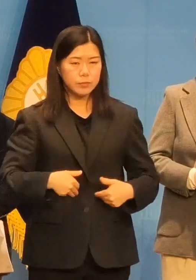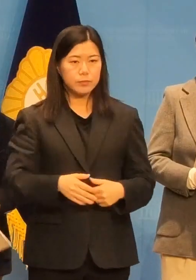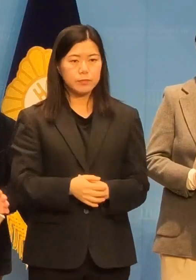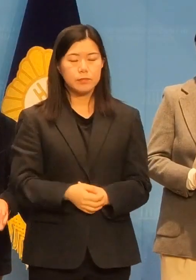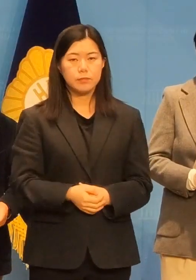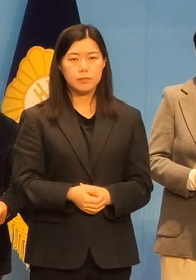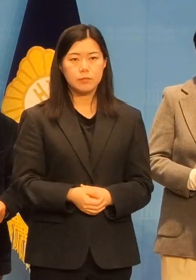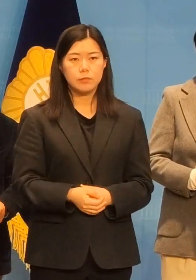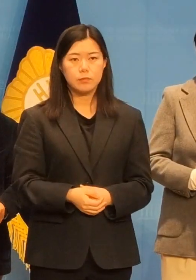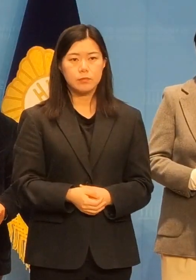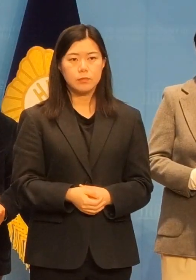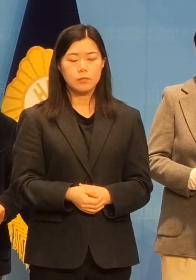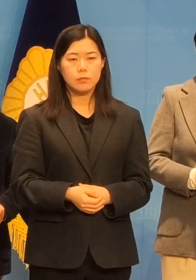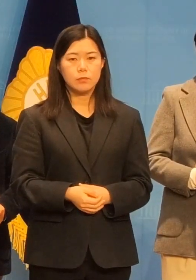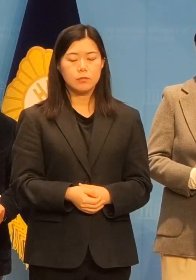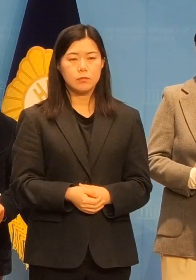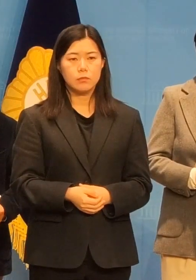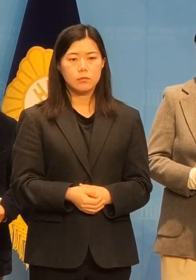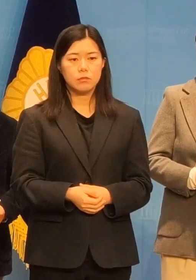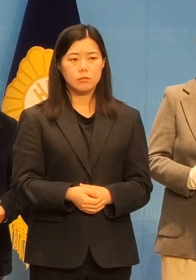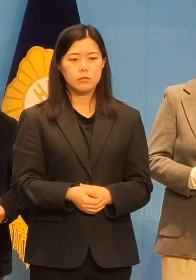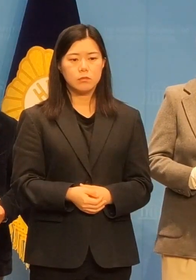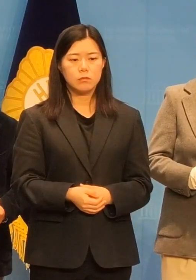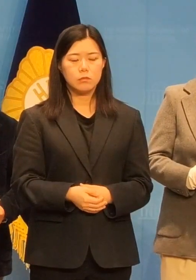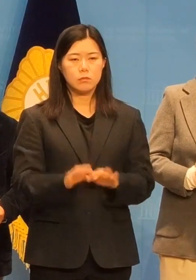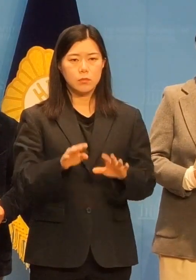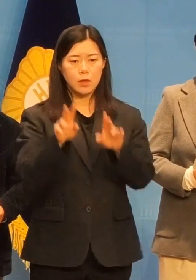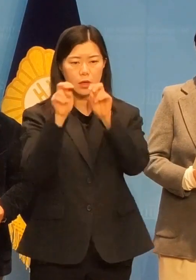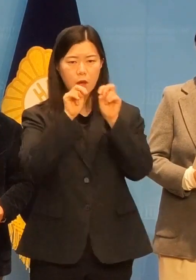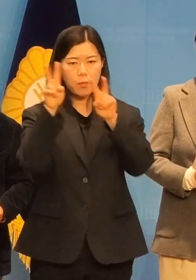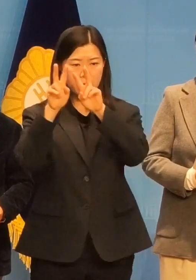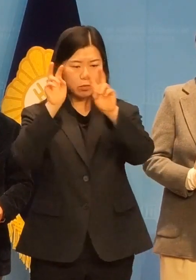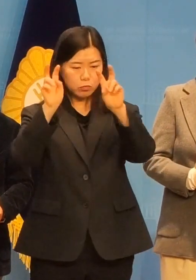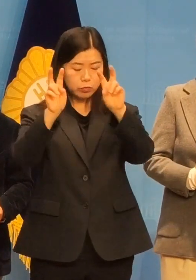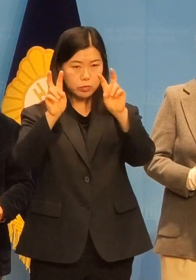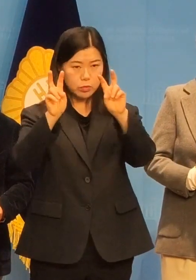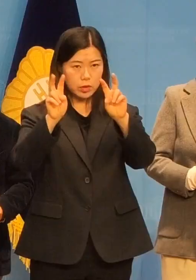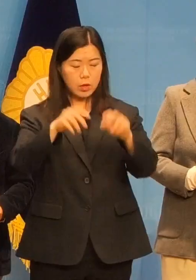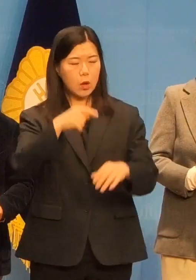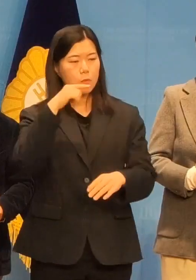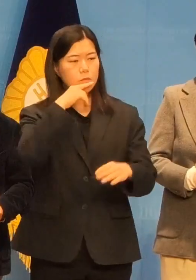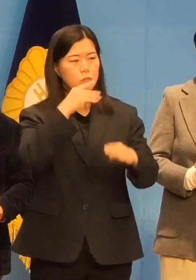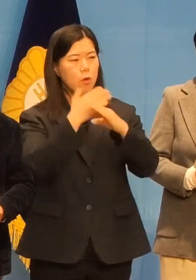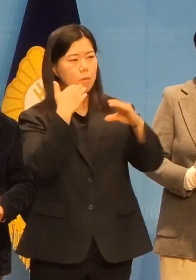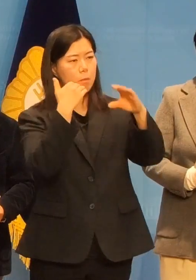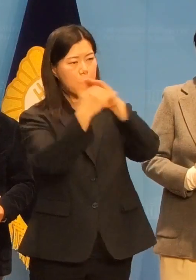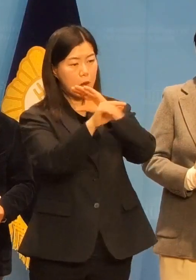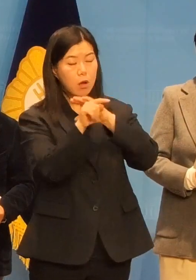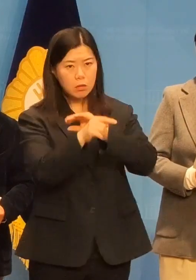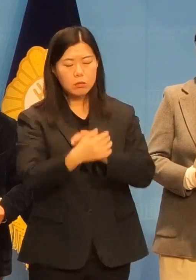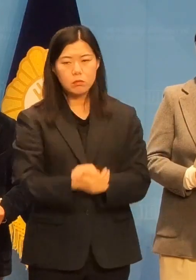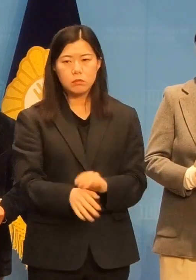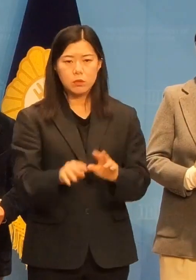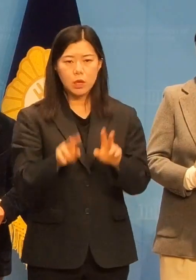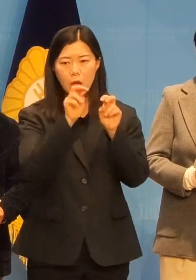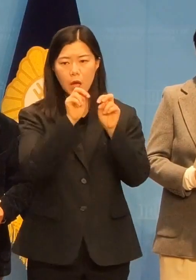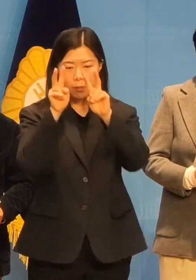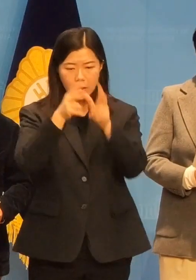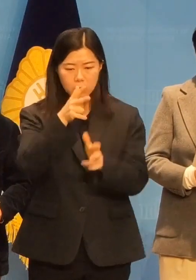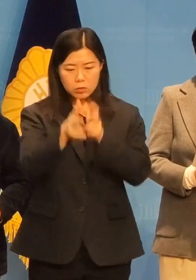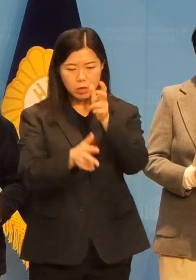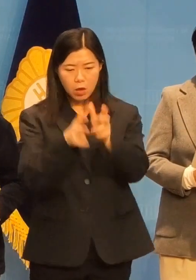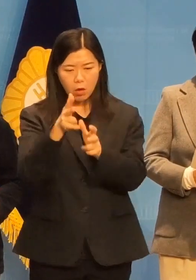안부수 방용철은 쌍방울 그룹의 대북 송금이 쌍방울의 사업을